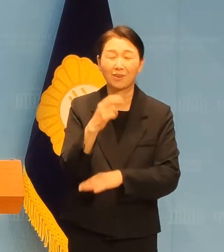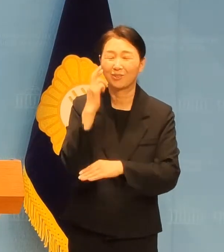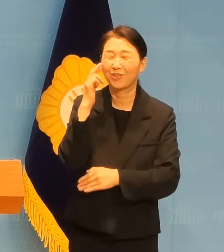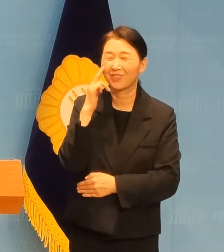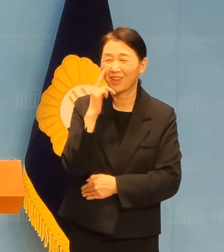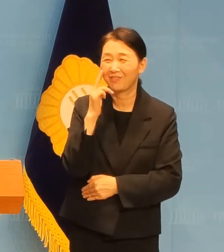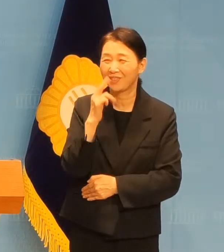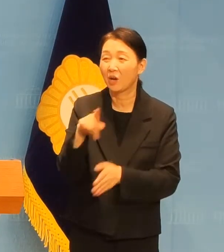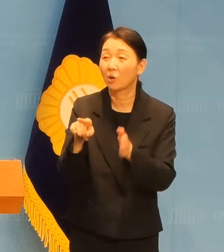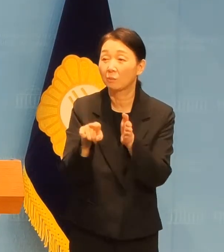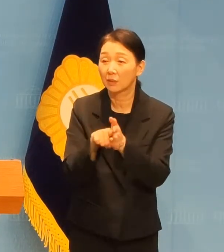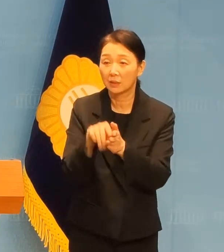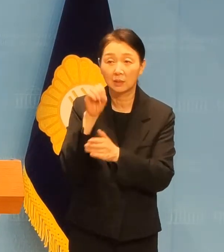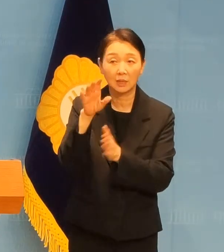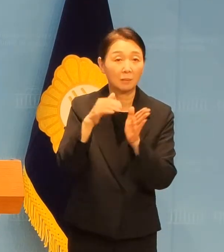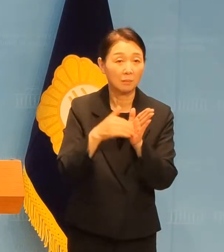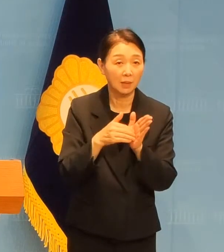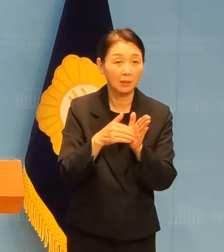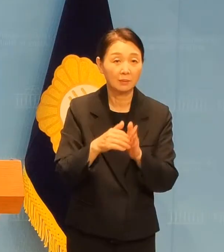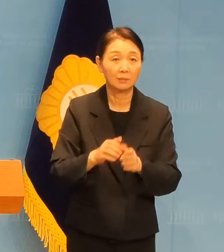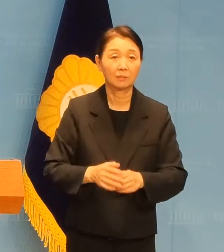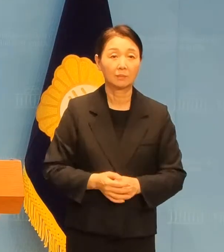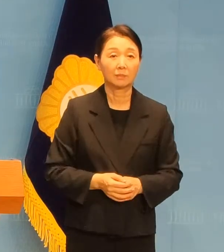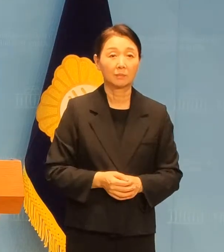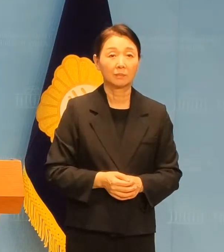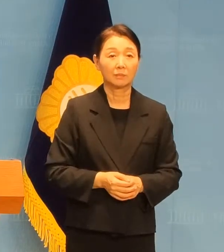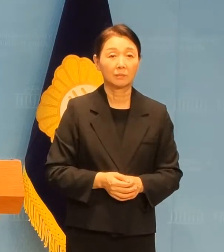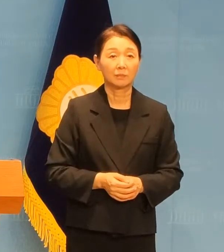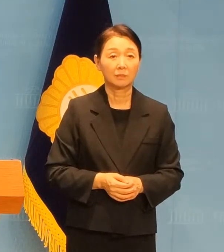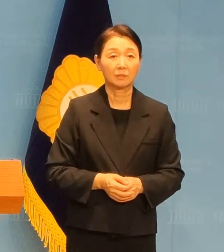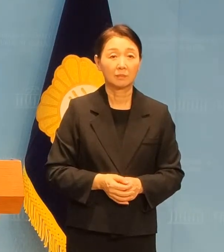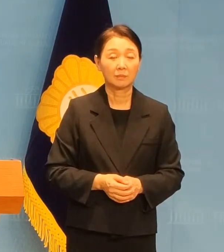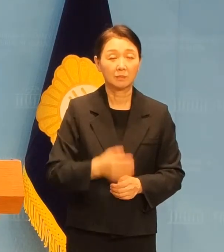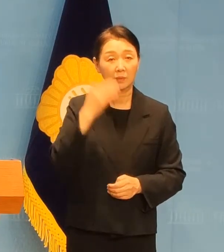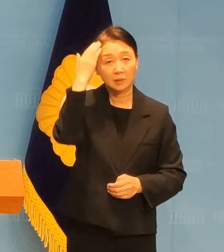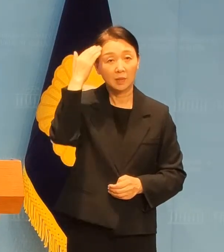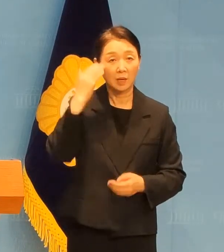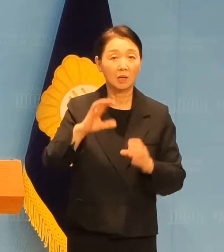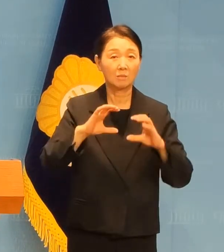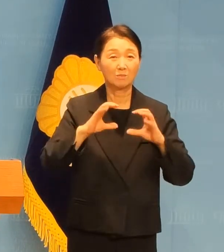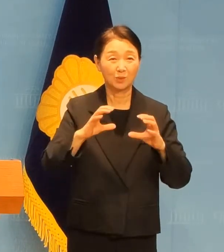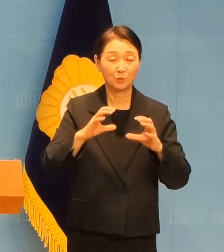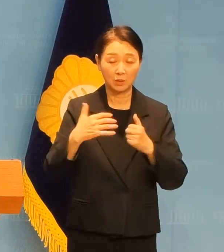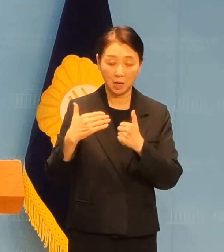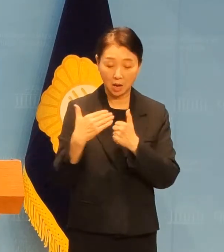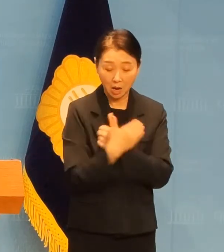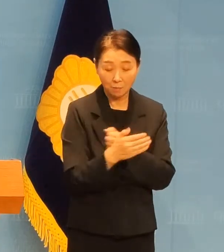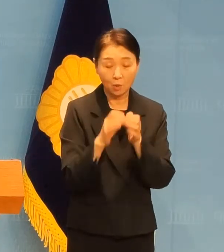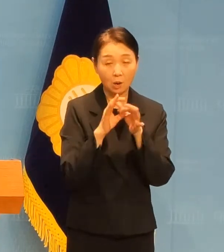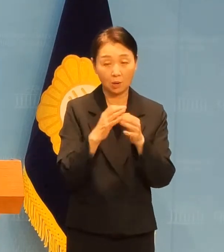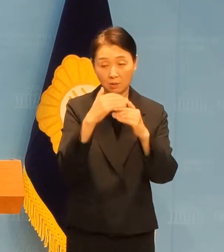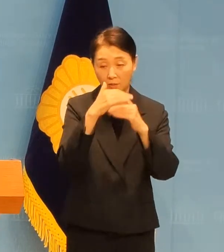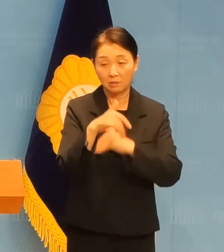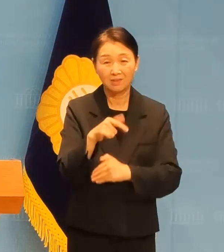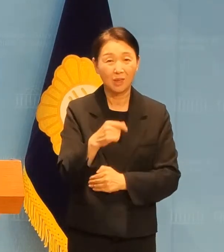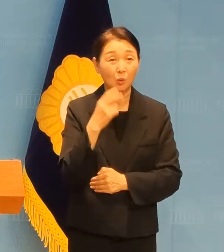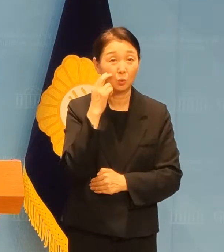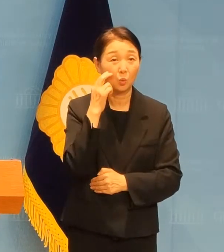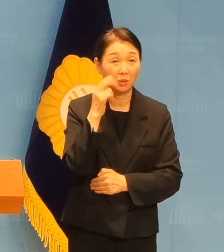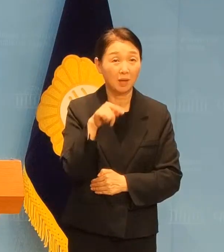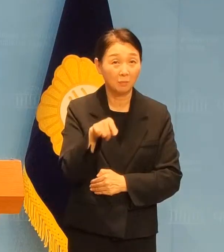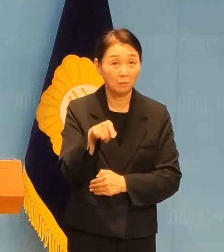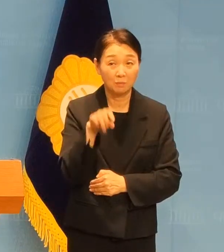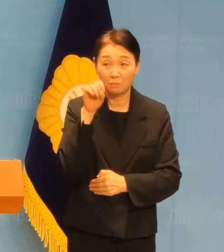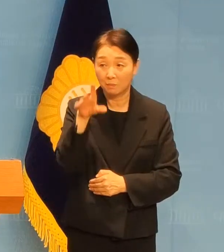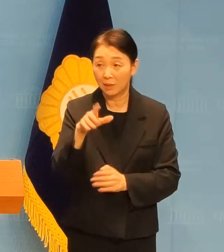것이라고 믿는다라고 말했습니다. 대한민국의 안보와 직결된 사안을 농담으로